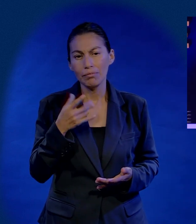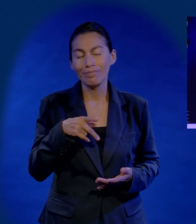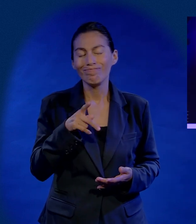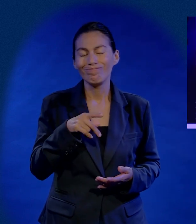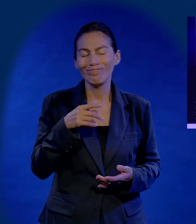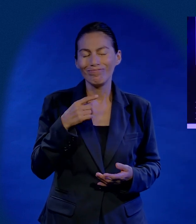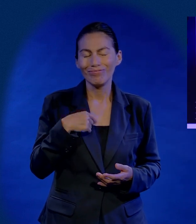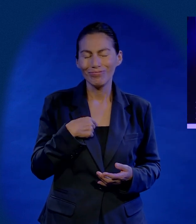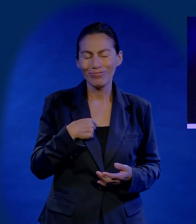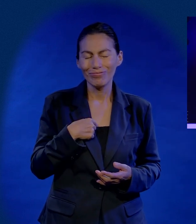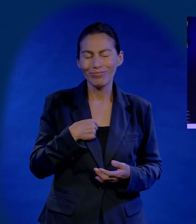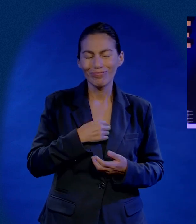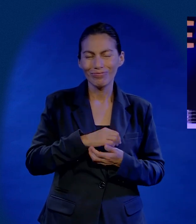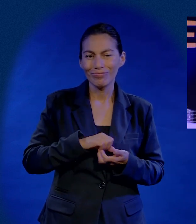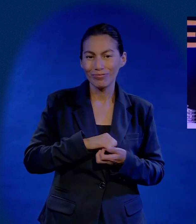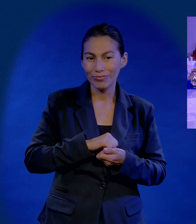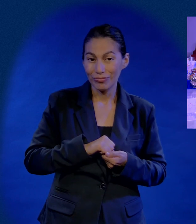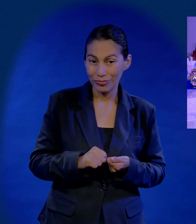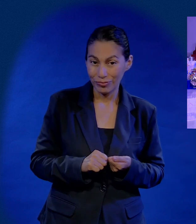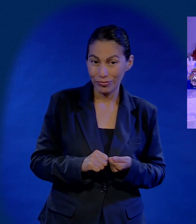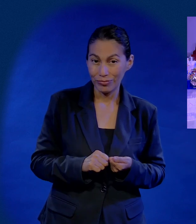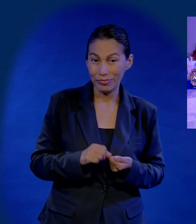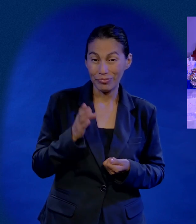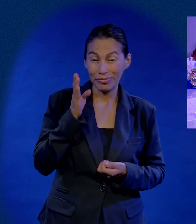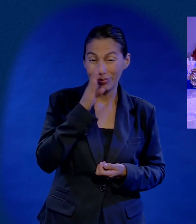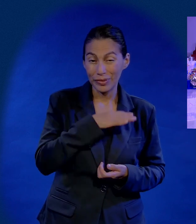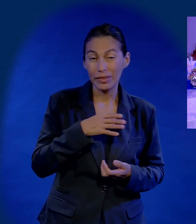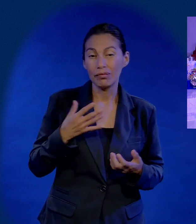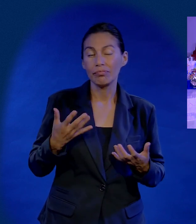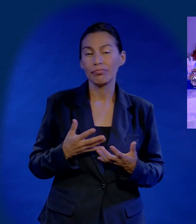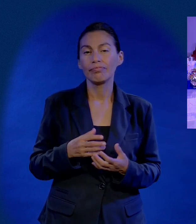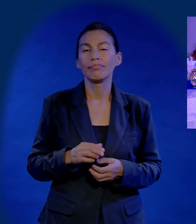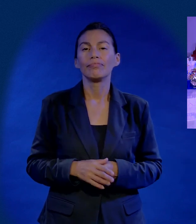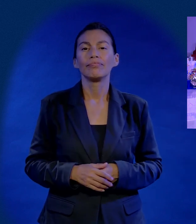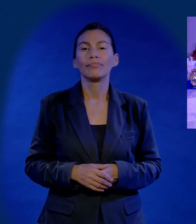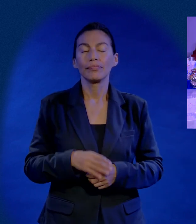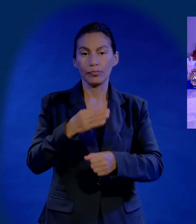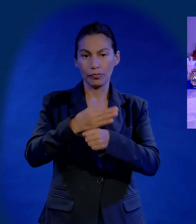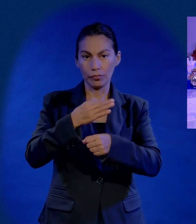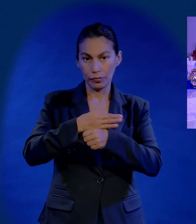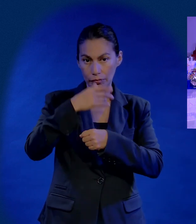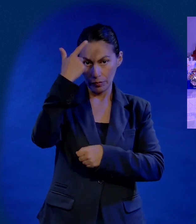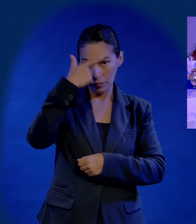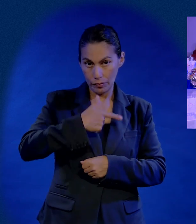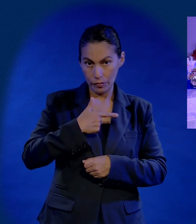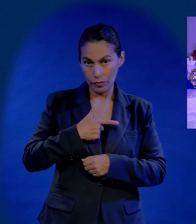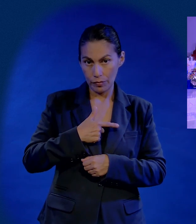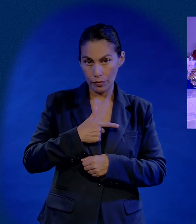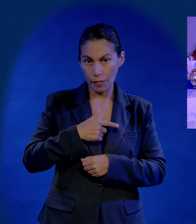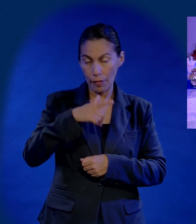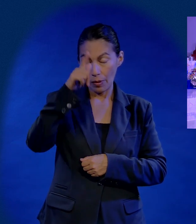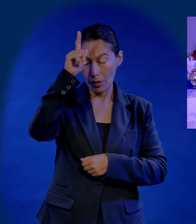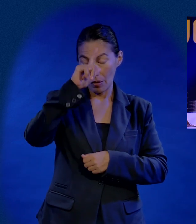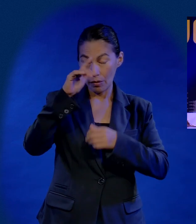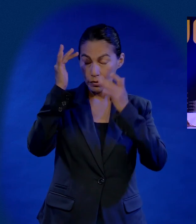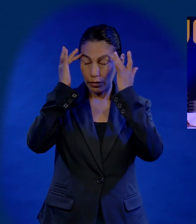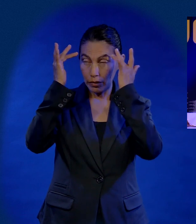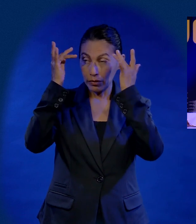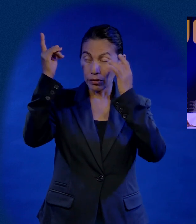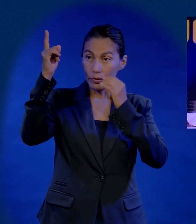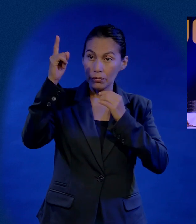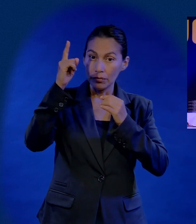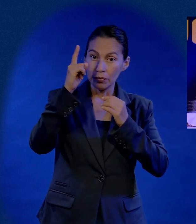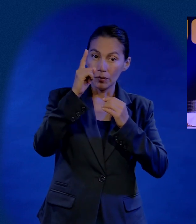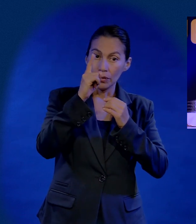¡Oh! Es una adicción clandestina, pero es la que más daño nos hace. Esta noche, mis